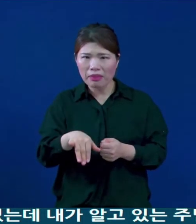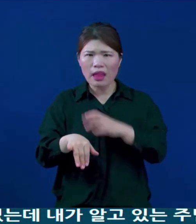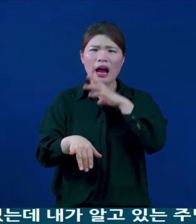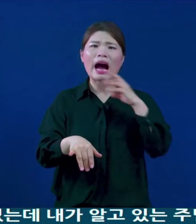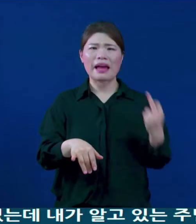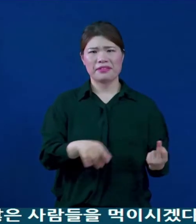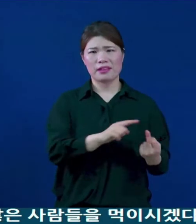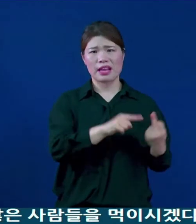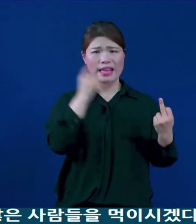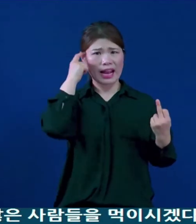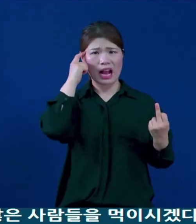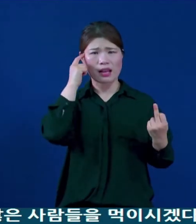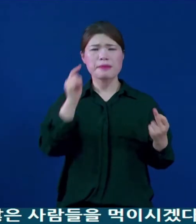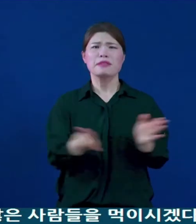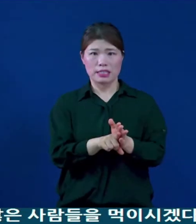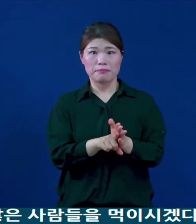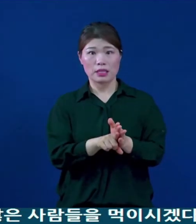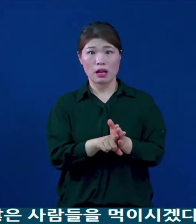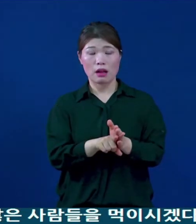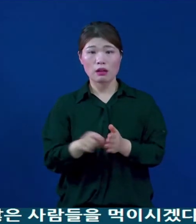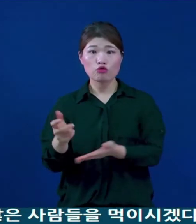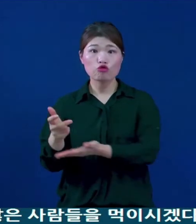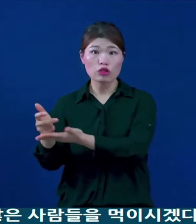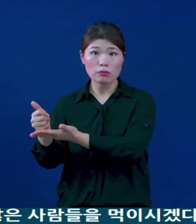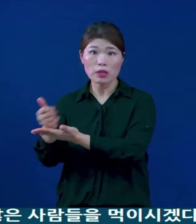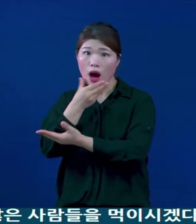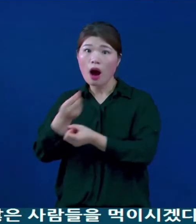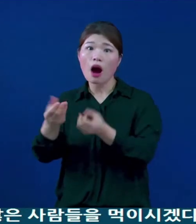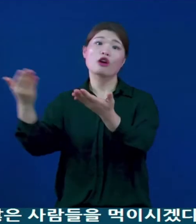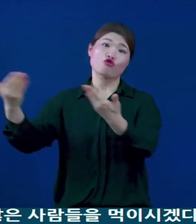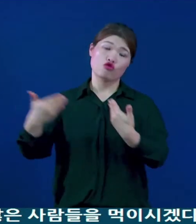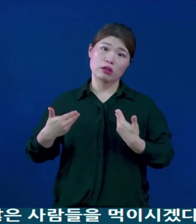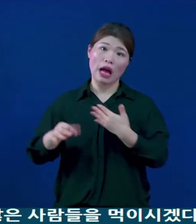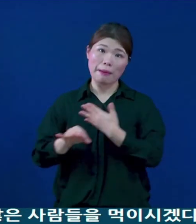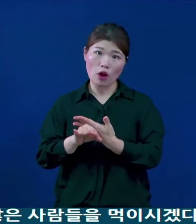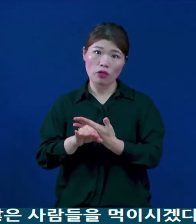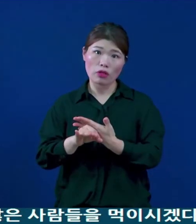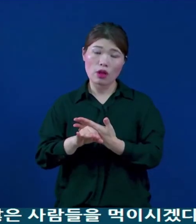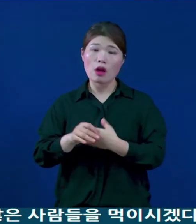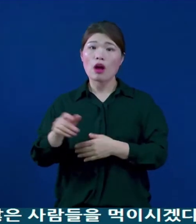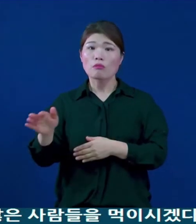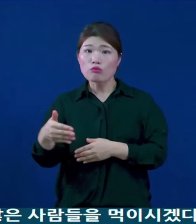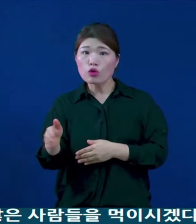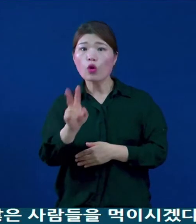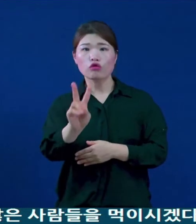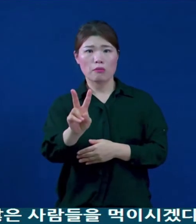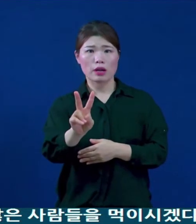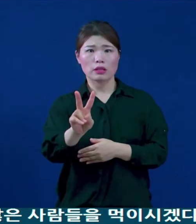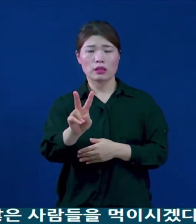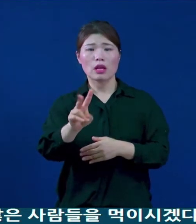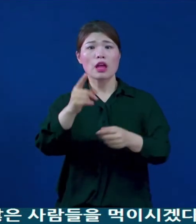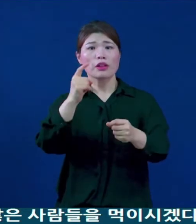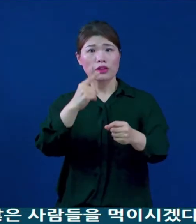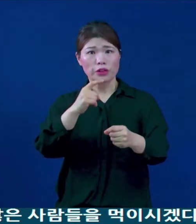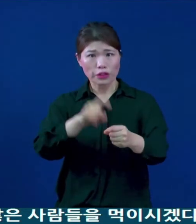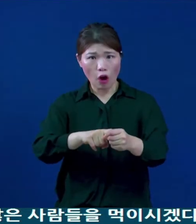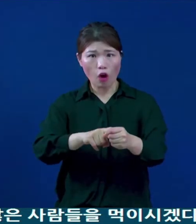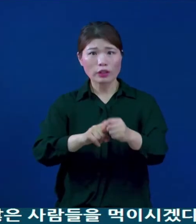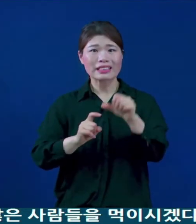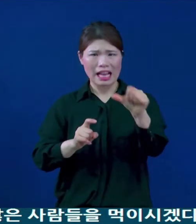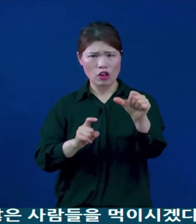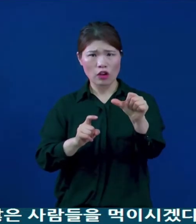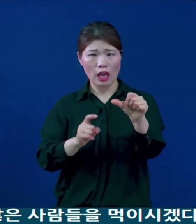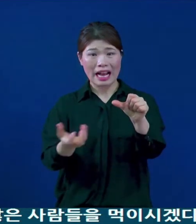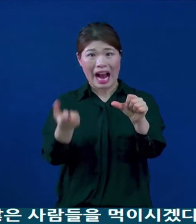믿습니다. 주님 손에 붙들리면 이 물고기 2마리와 보리떡 5개 가지고 주님이